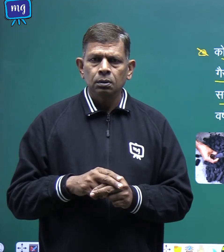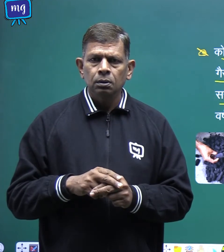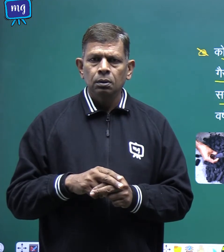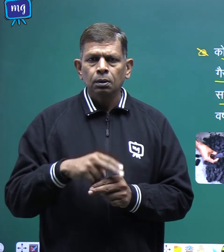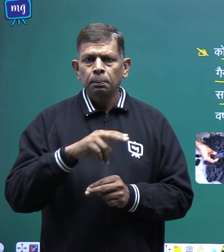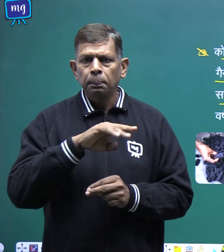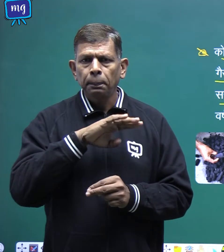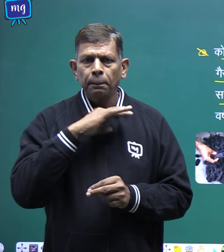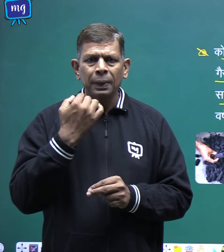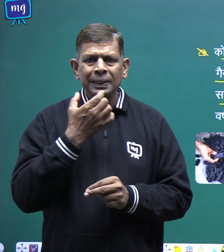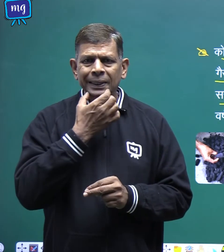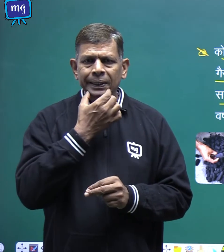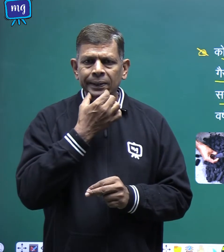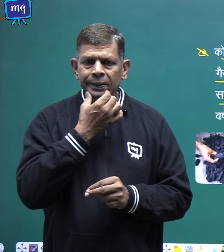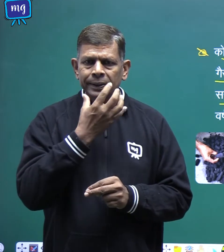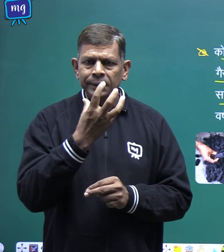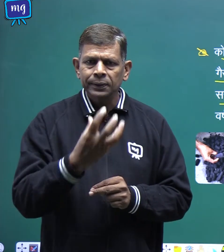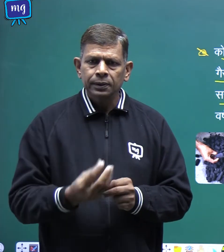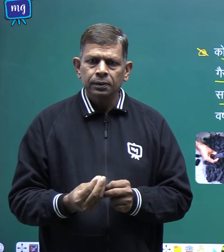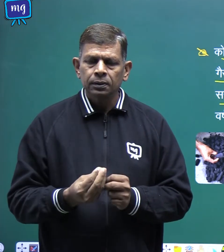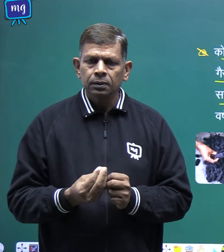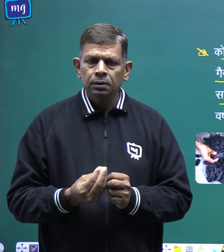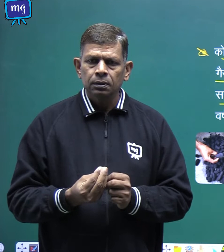मृत अवशेषों से